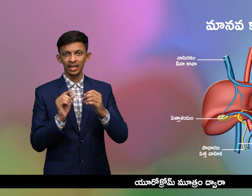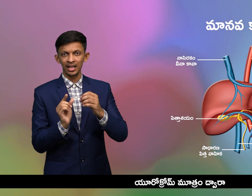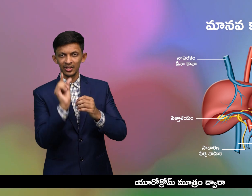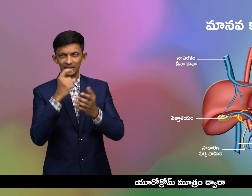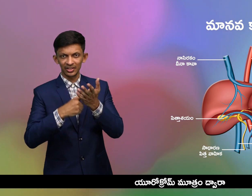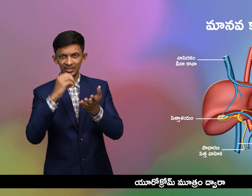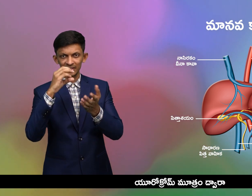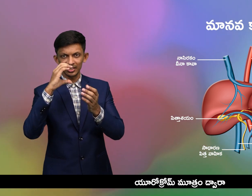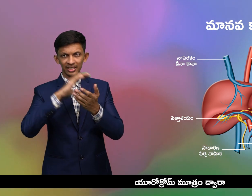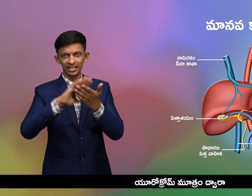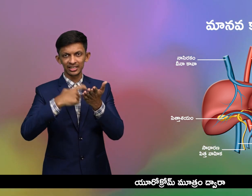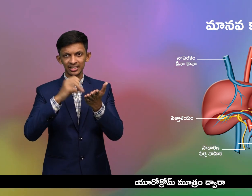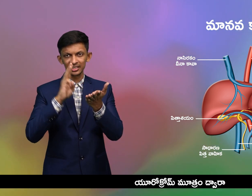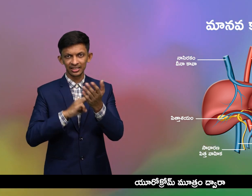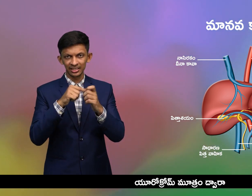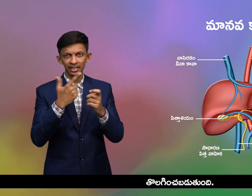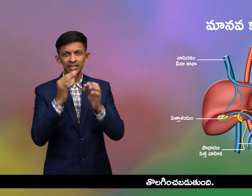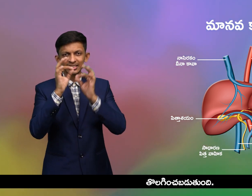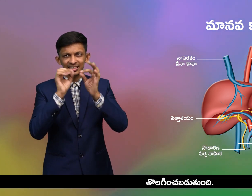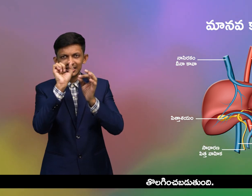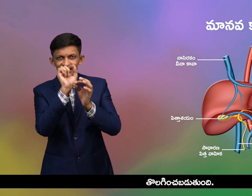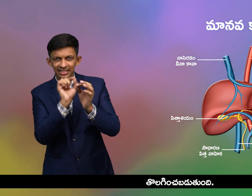యూరోక్రోమ్ మూత్రం ద్వారా తొలగించబడుతుంది.